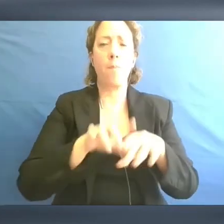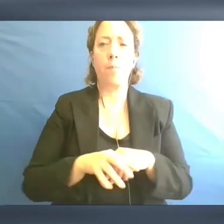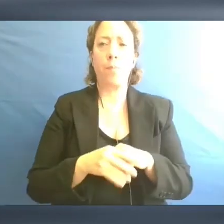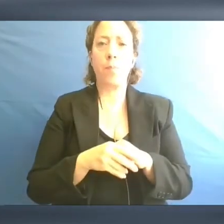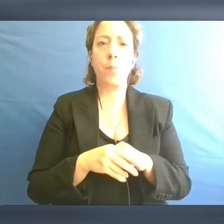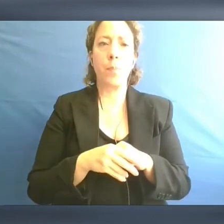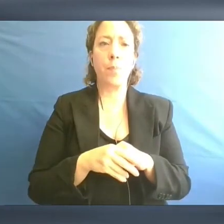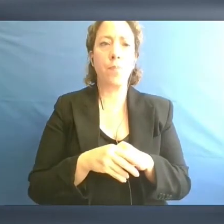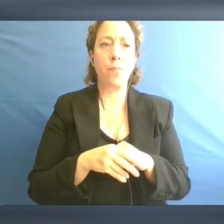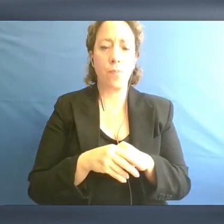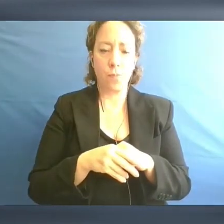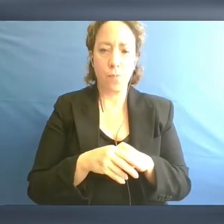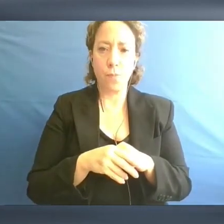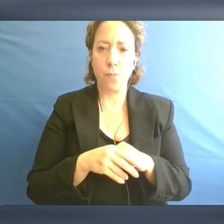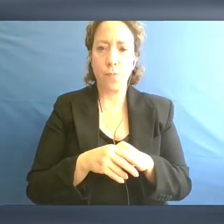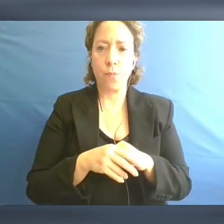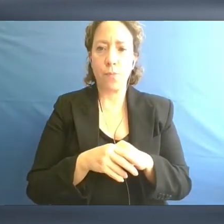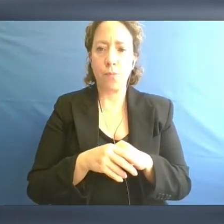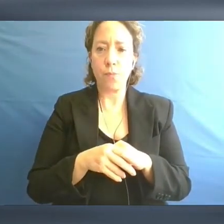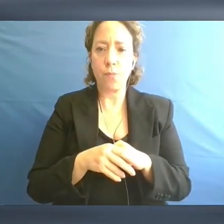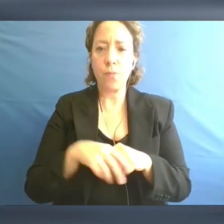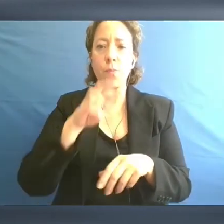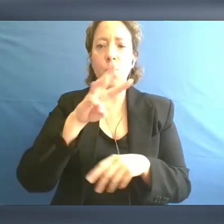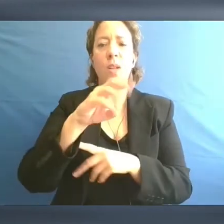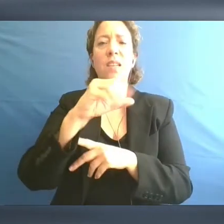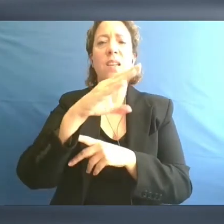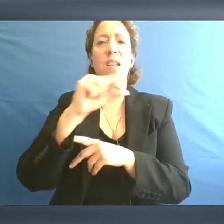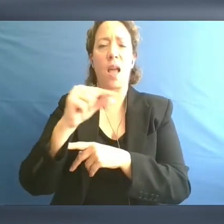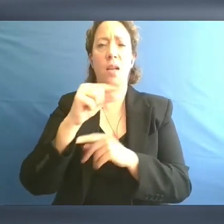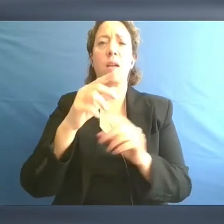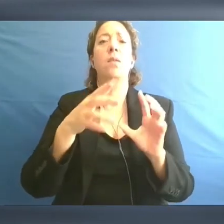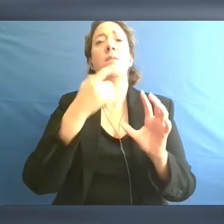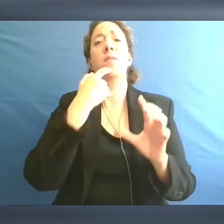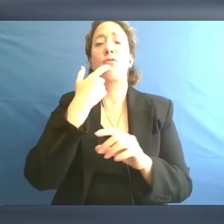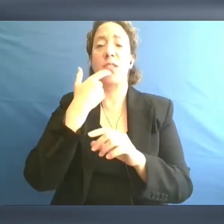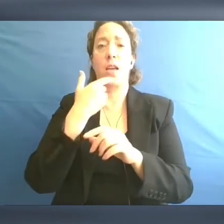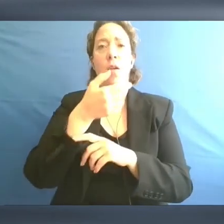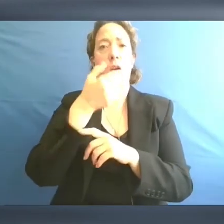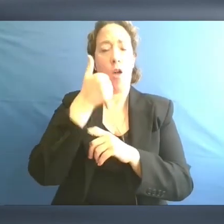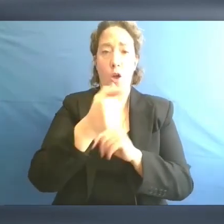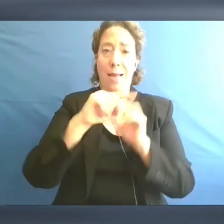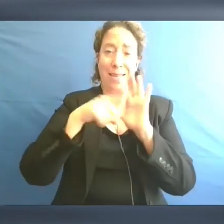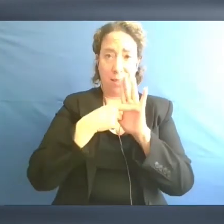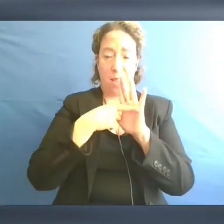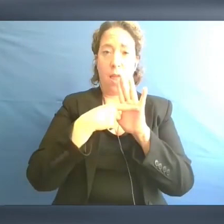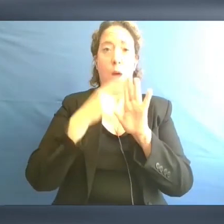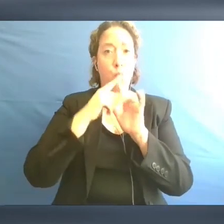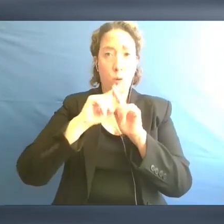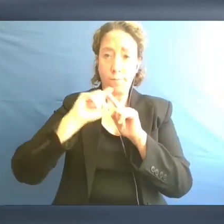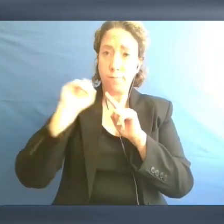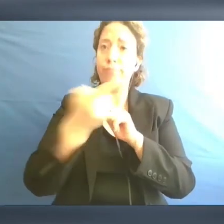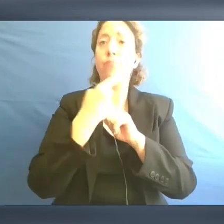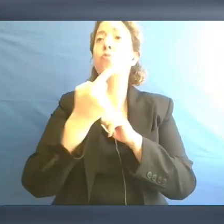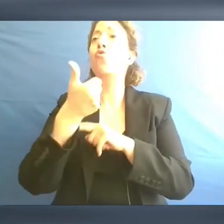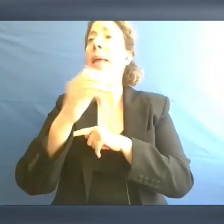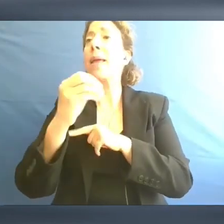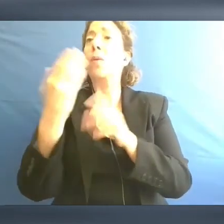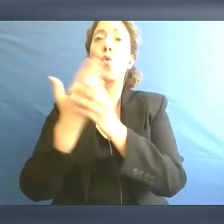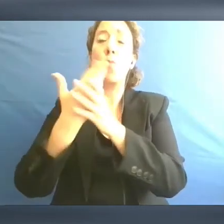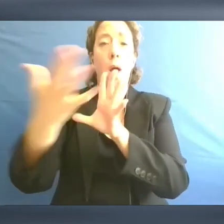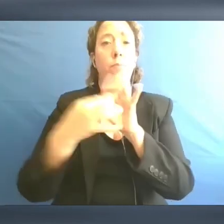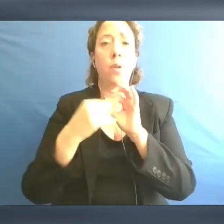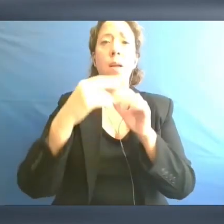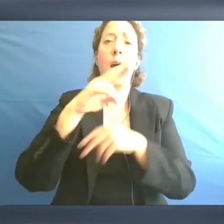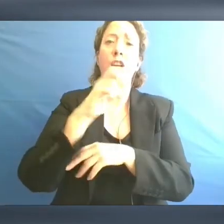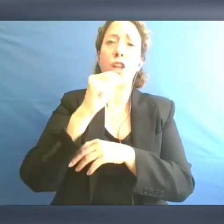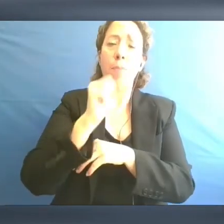WCAG est construit sur un principe fort d'indépendance aux technologies, c'est-à-dire que le même critère de succès va s'appliquer à tout document numérique, donc que ce soit HTML,